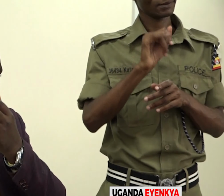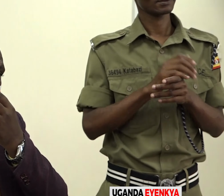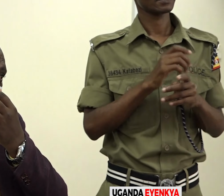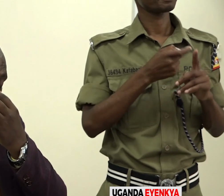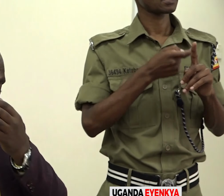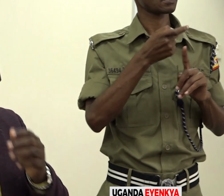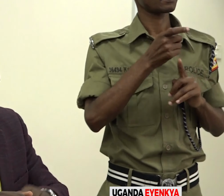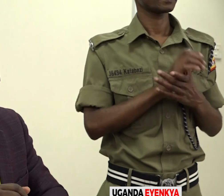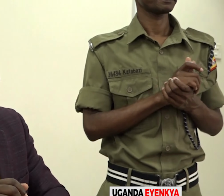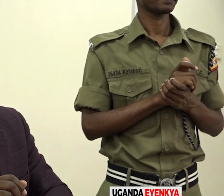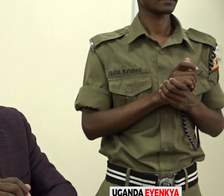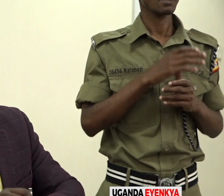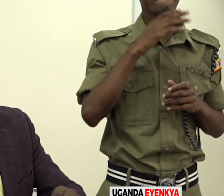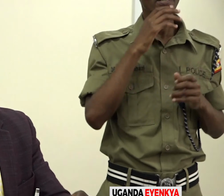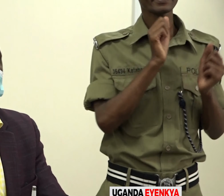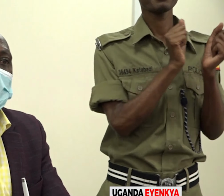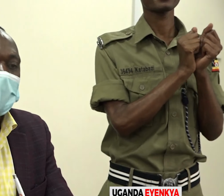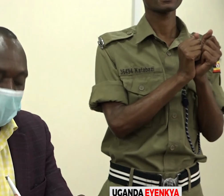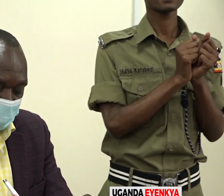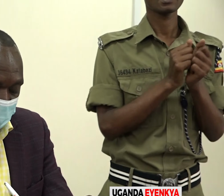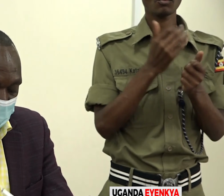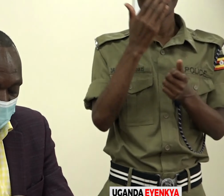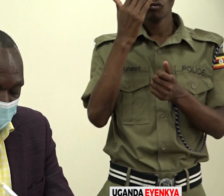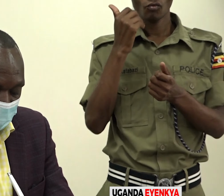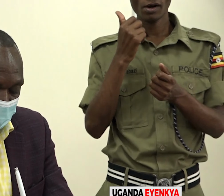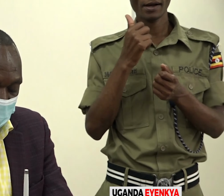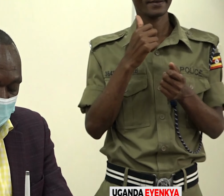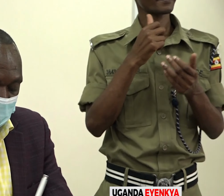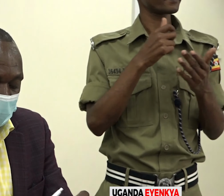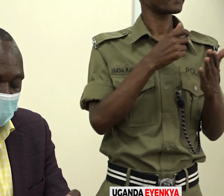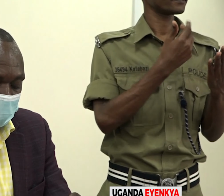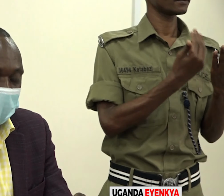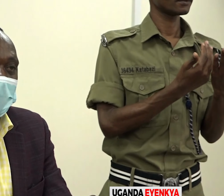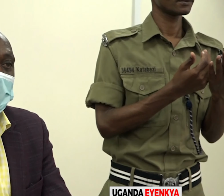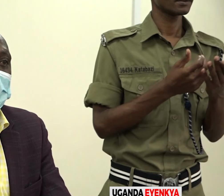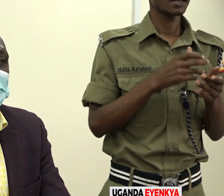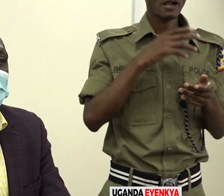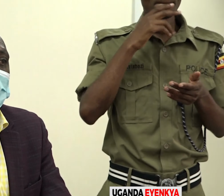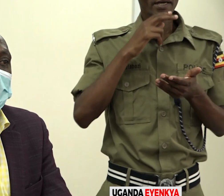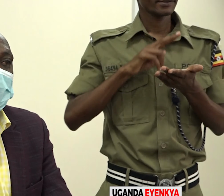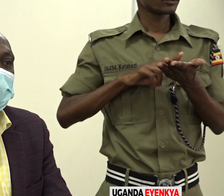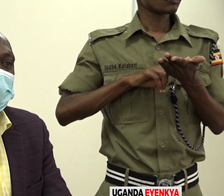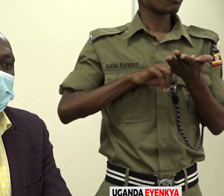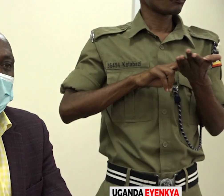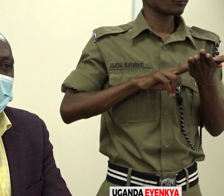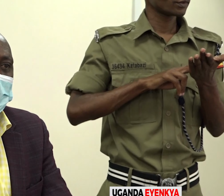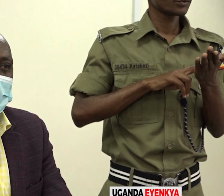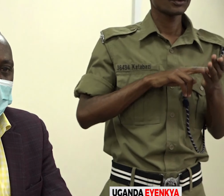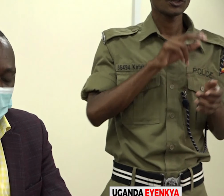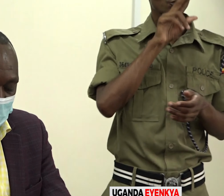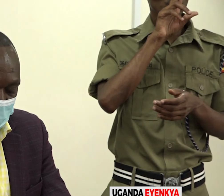Omwami yakwatibwa naye nga ekimuvunaana nti yakozesa